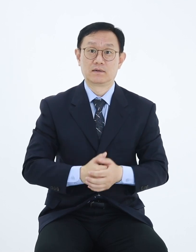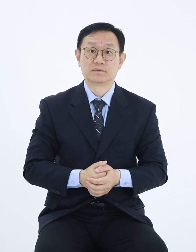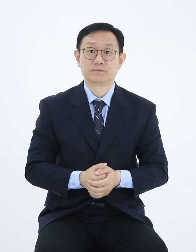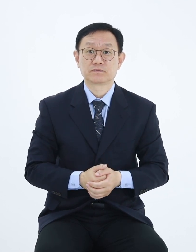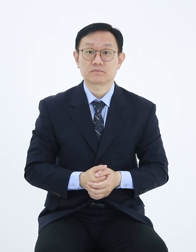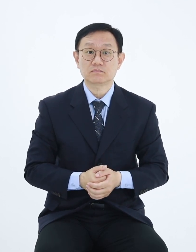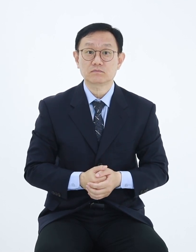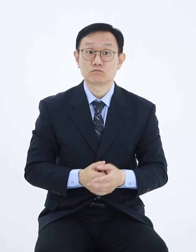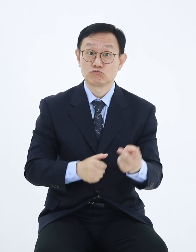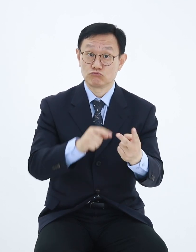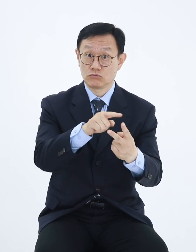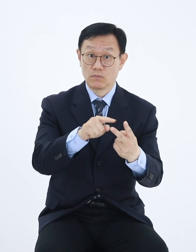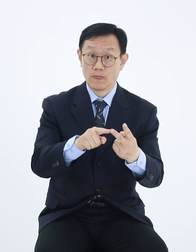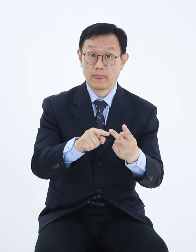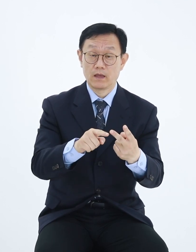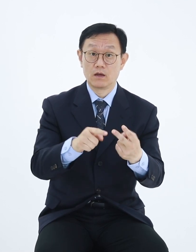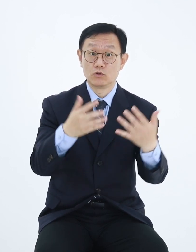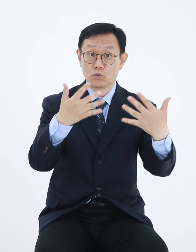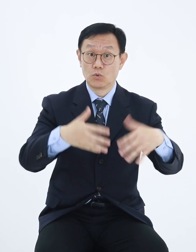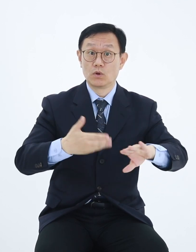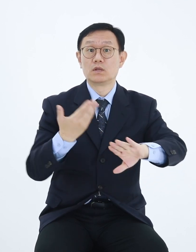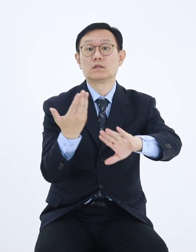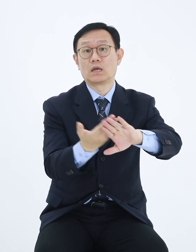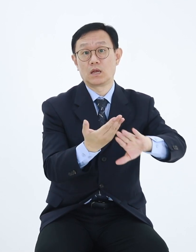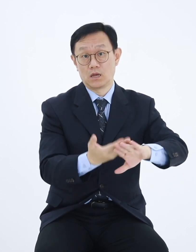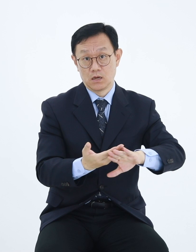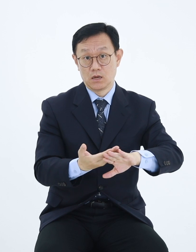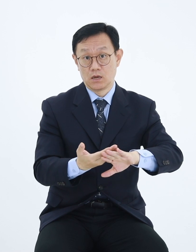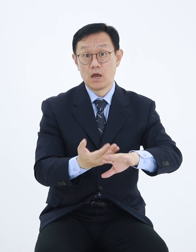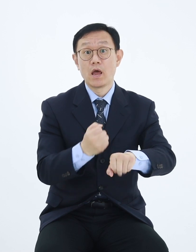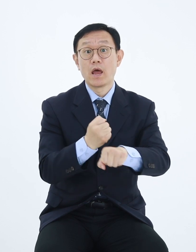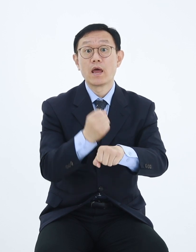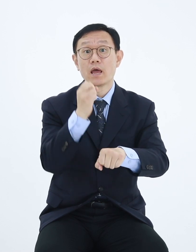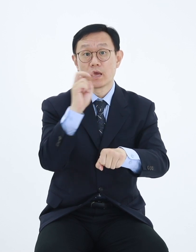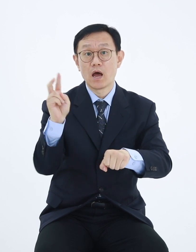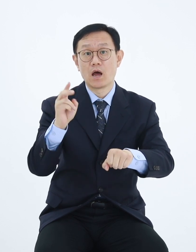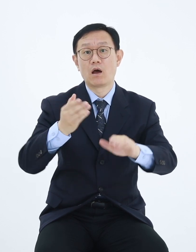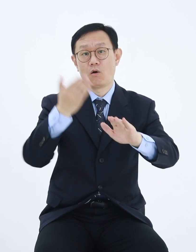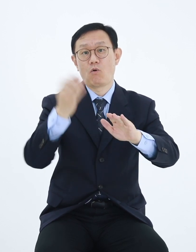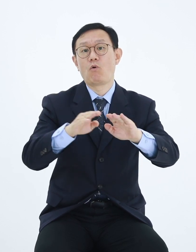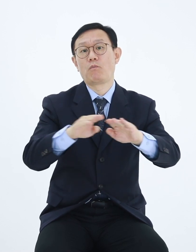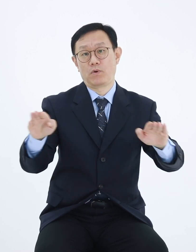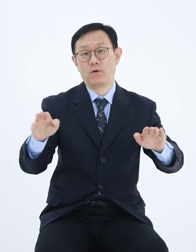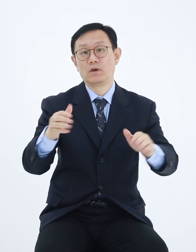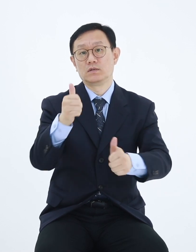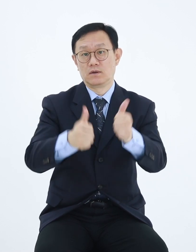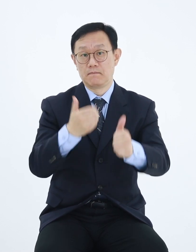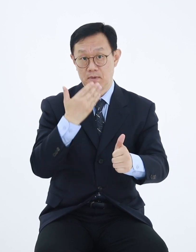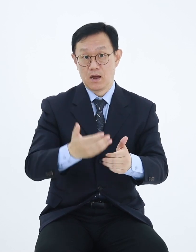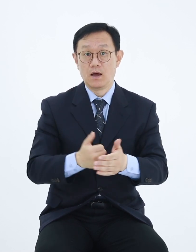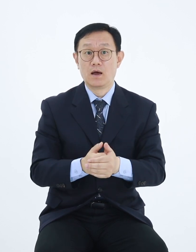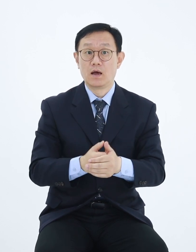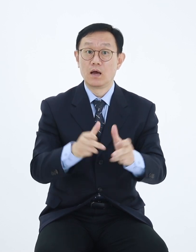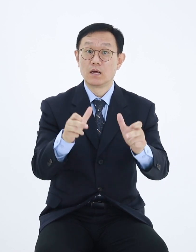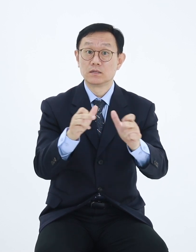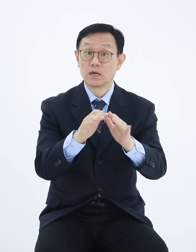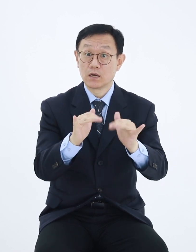두 사람에게 조건이 다르게 주어져야 공평하게 시험을 치를 수 있기 때문입니다 장애인에게 제공되는